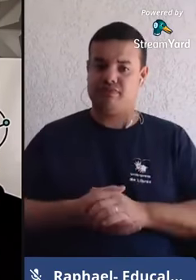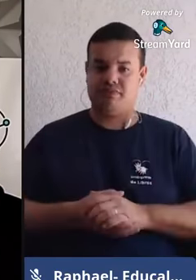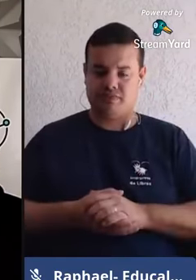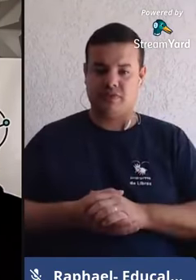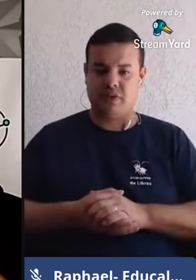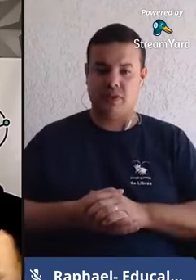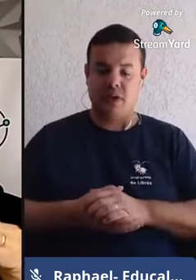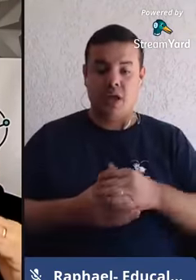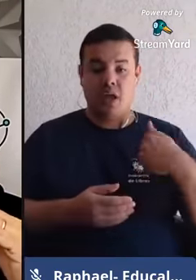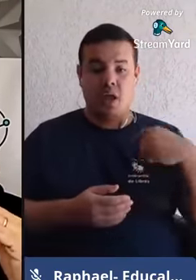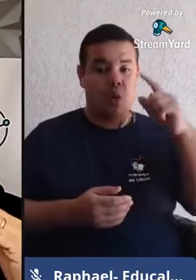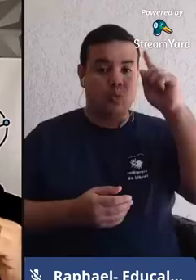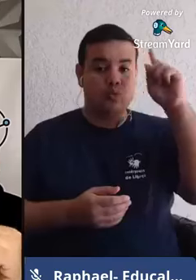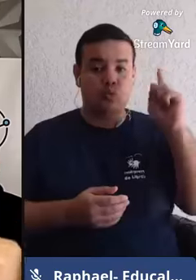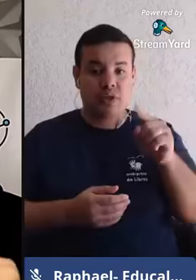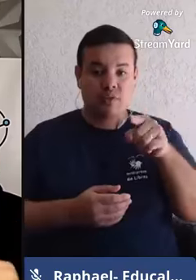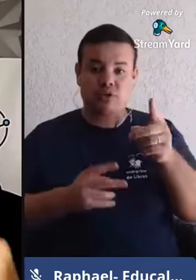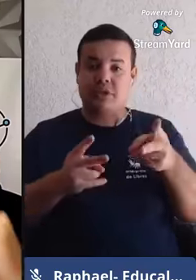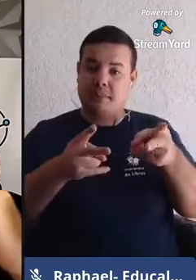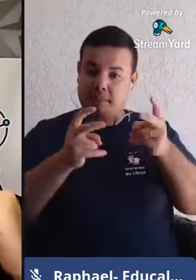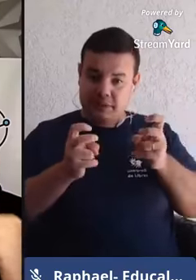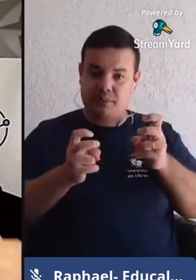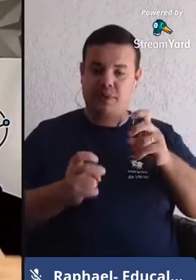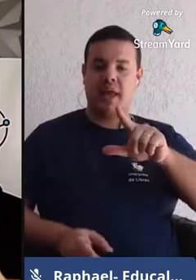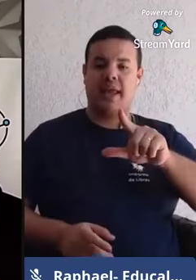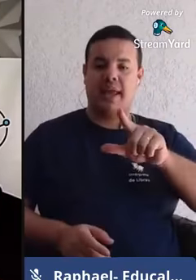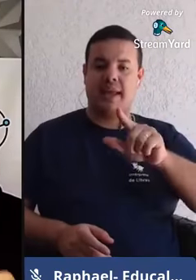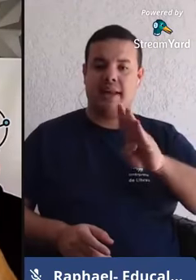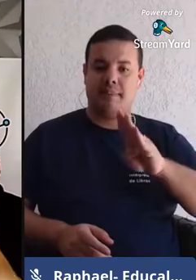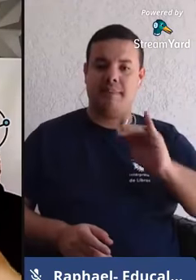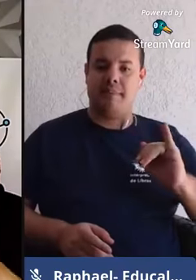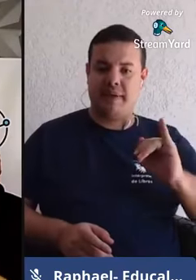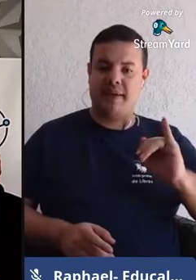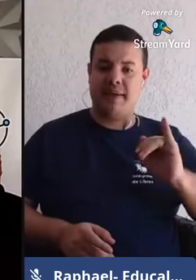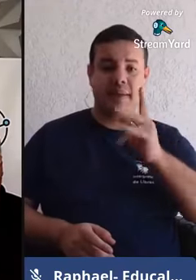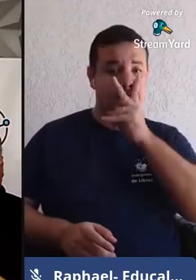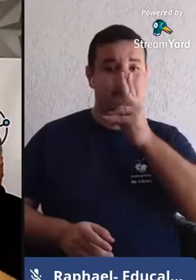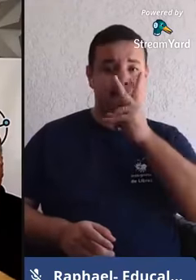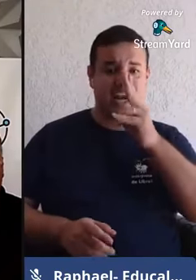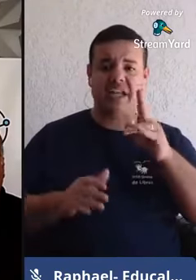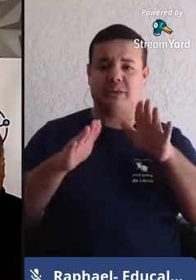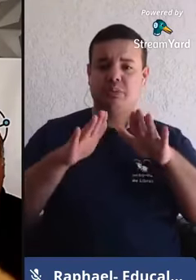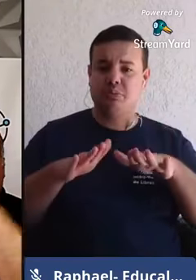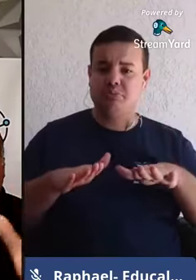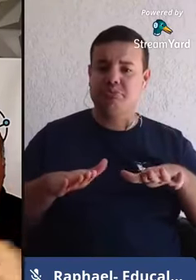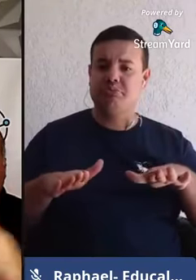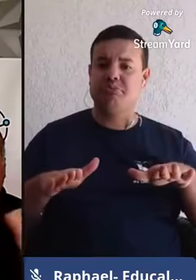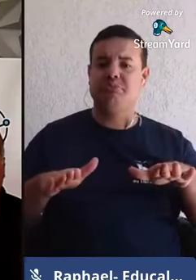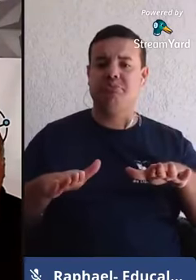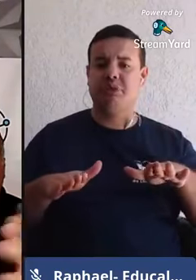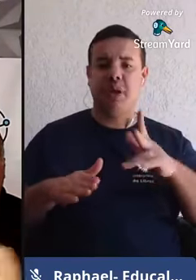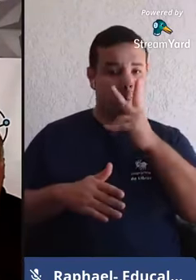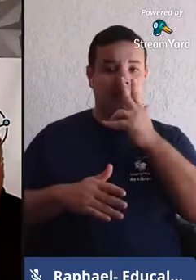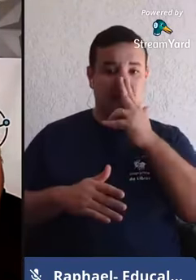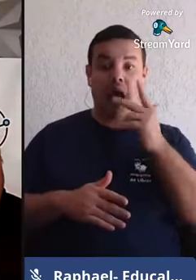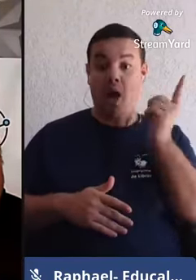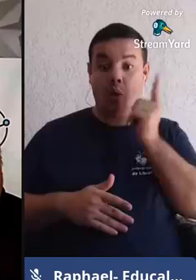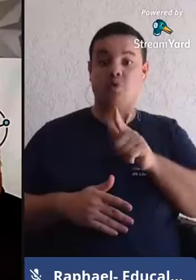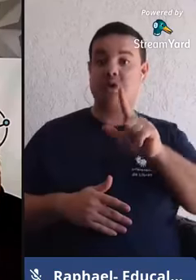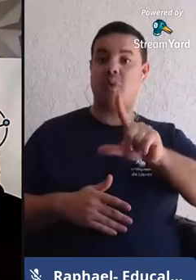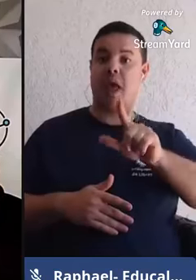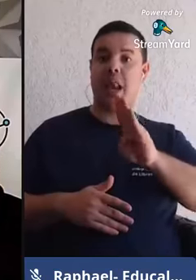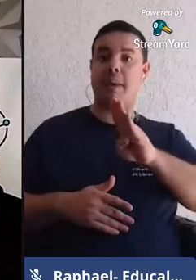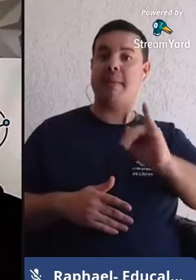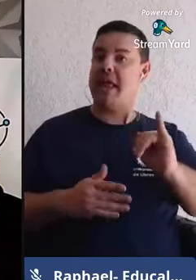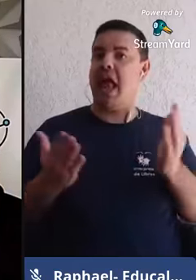reparou isso, mas acho que depois da LBI deu uma acomodação. Acho que a gente achou que tudo ia acontecer sozinho e não é